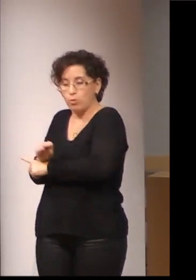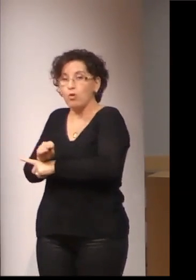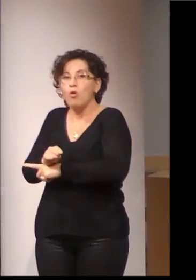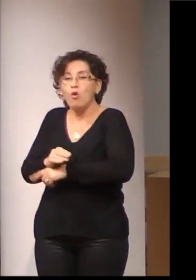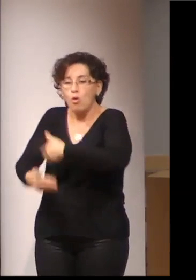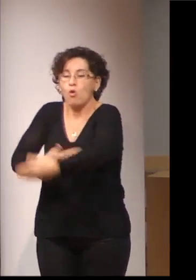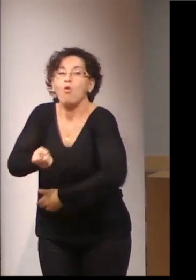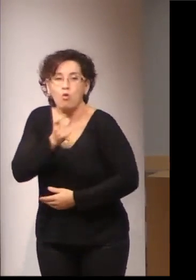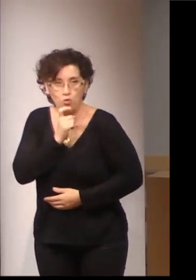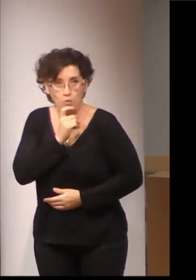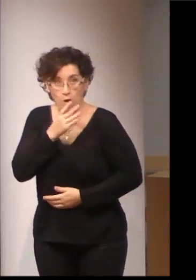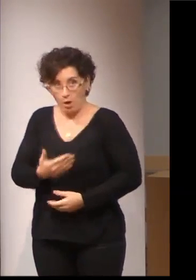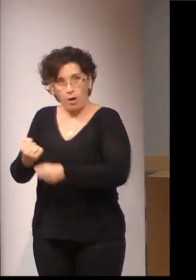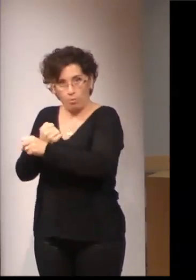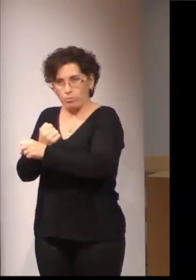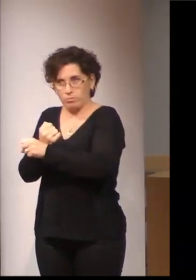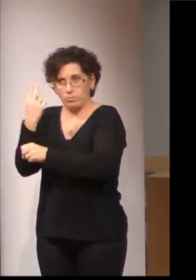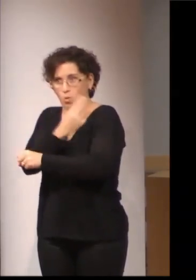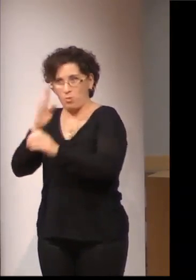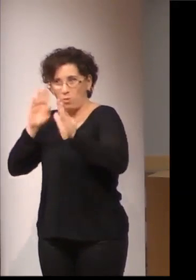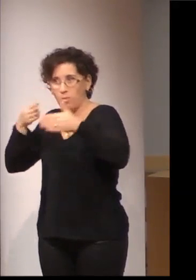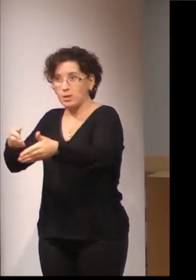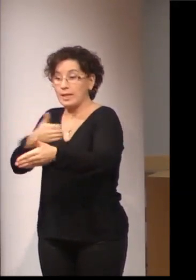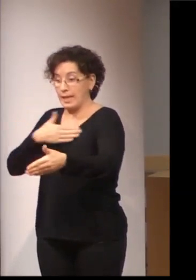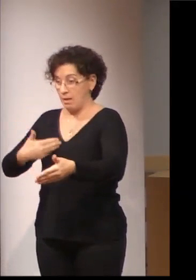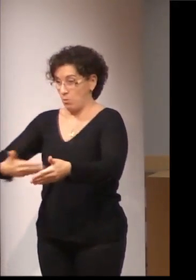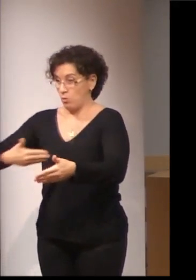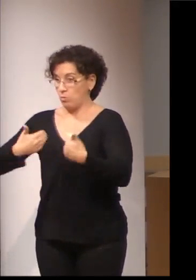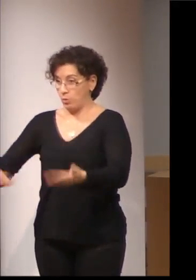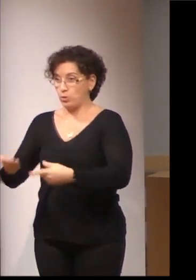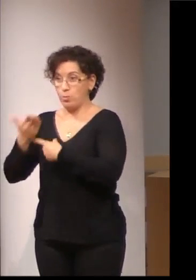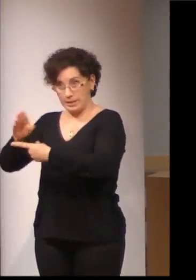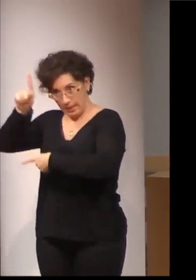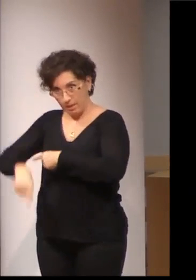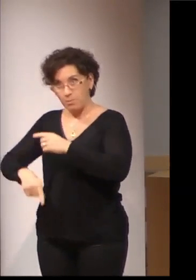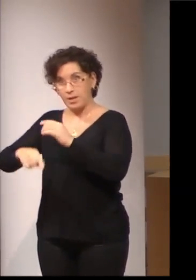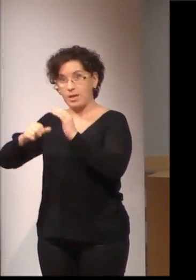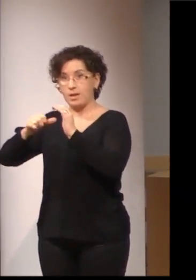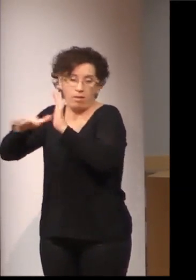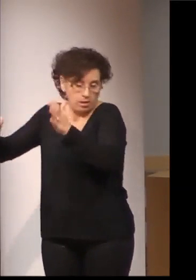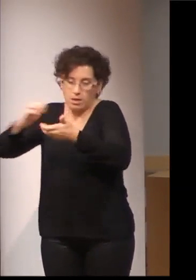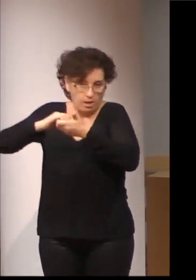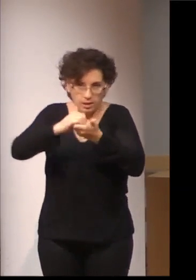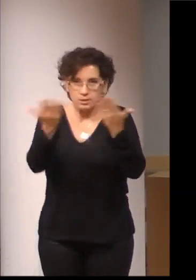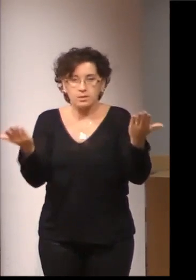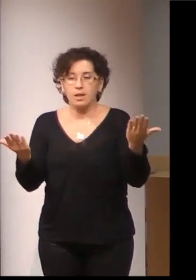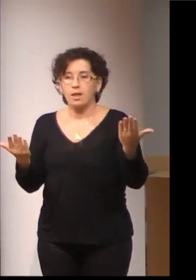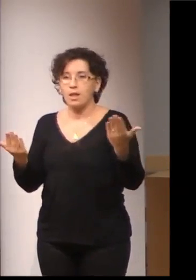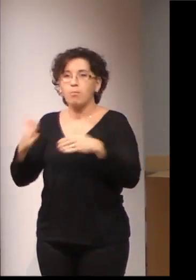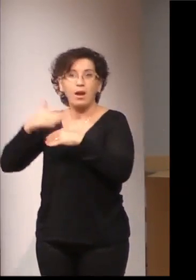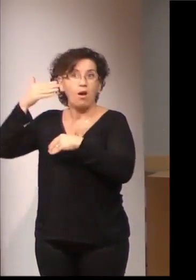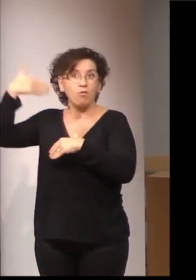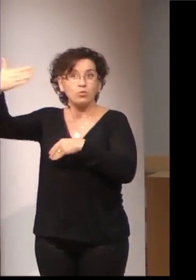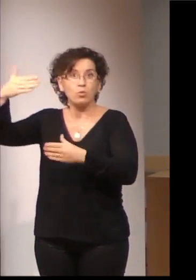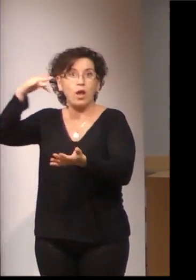otro de los proyectos en los que estamos seriamente comprometidos y que queremos presentar al CENELSE y a la CENSE para futuras